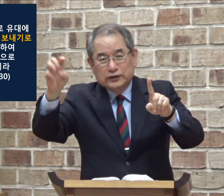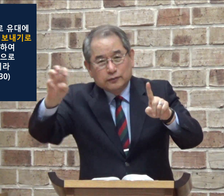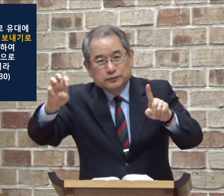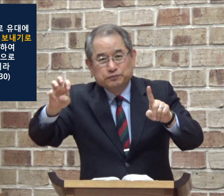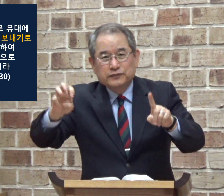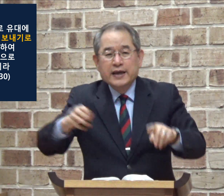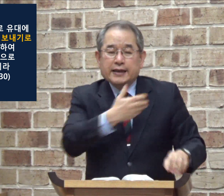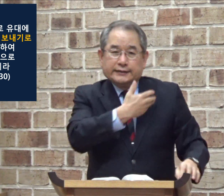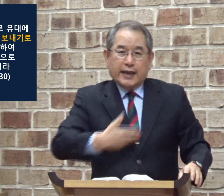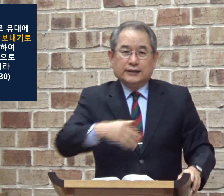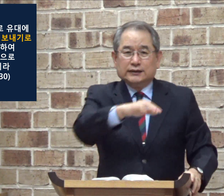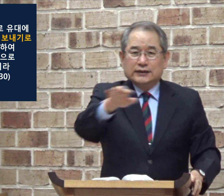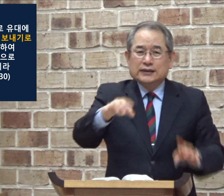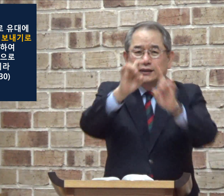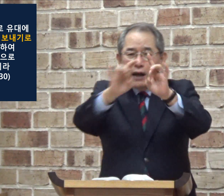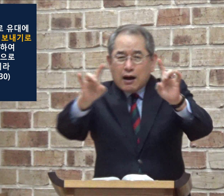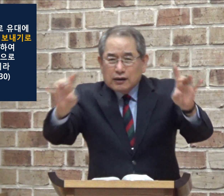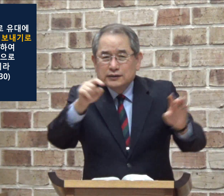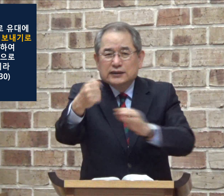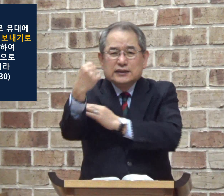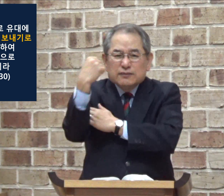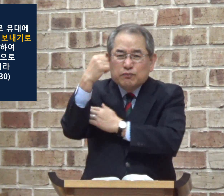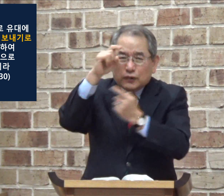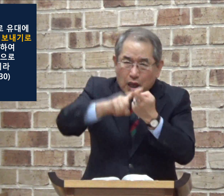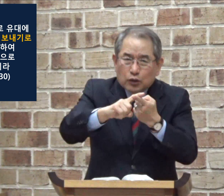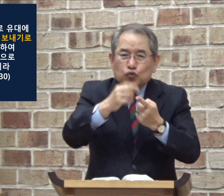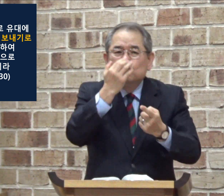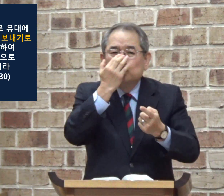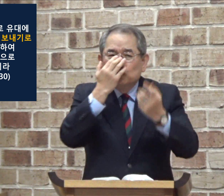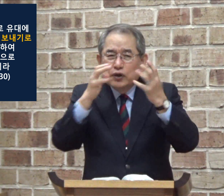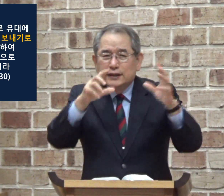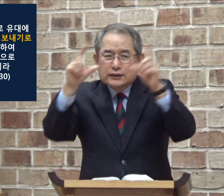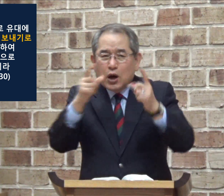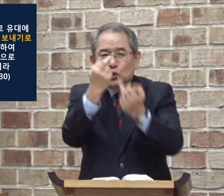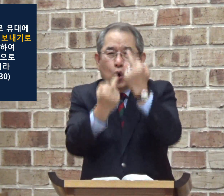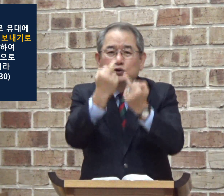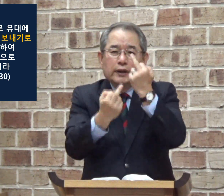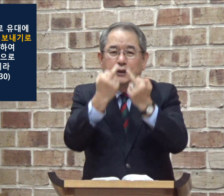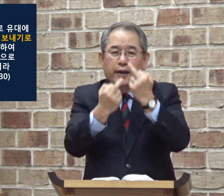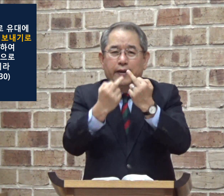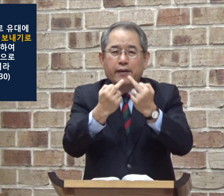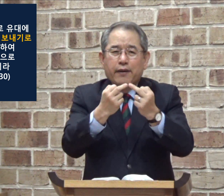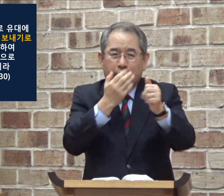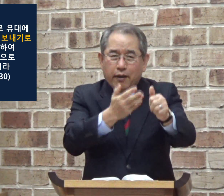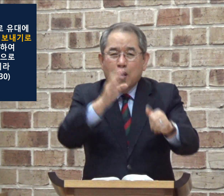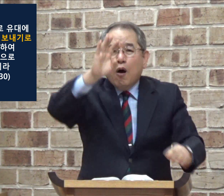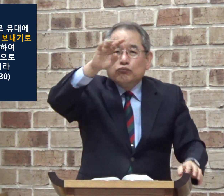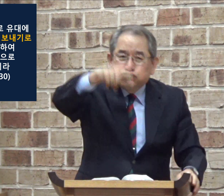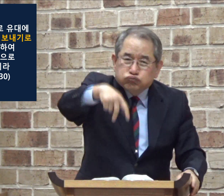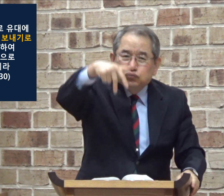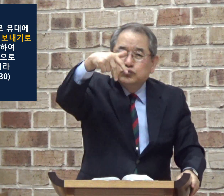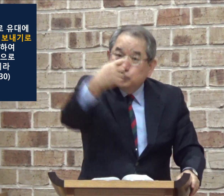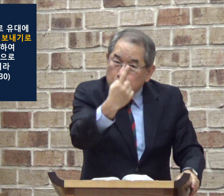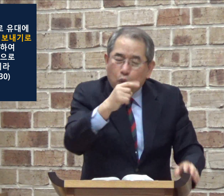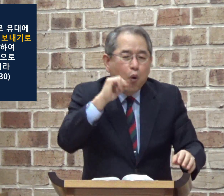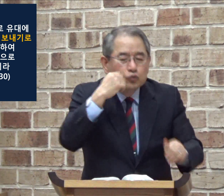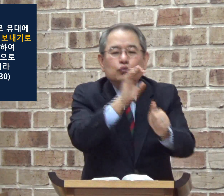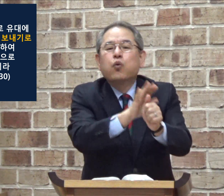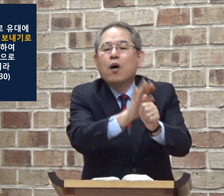형제들에게 부조를 보내기로 작정하고 이를 실행하여 바나바와 사울의 손으로 장로들에게 보내니라.